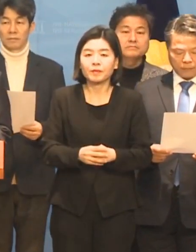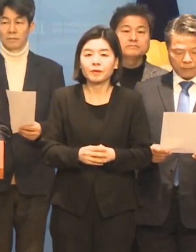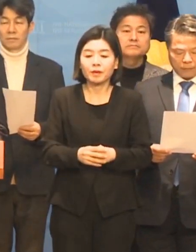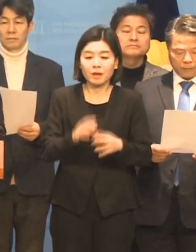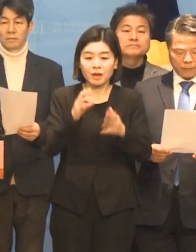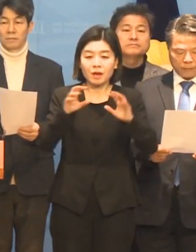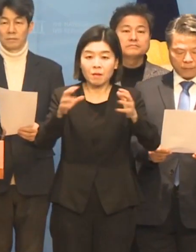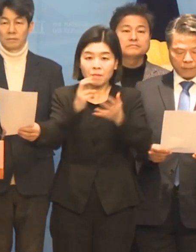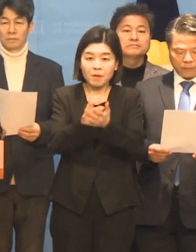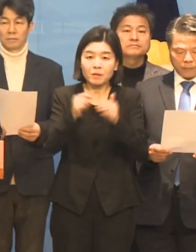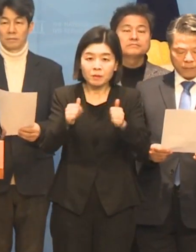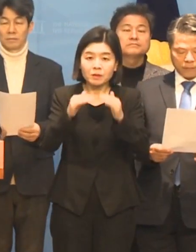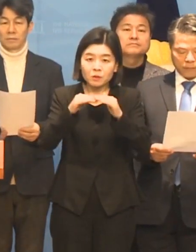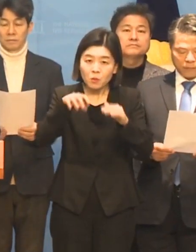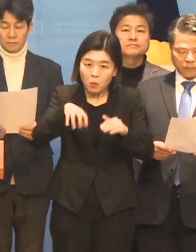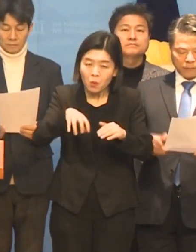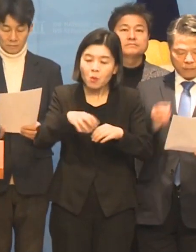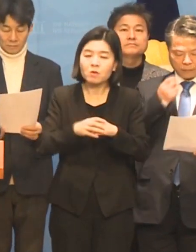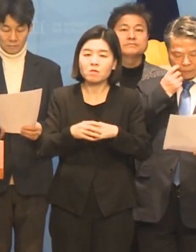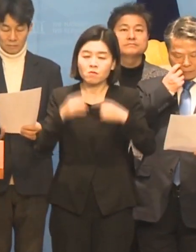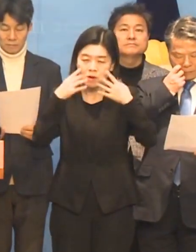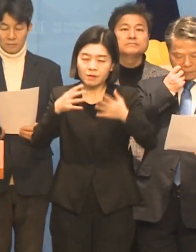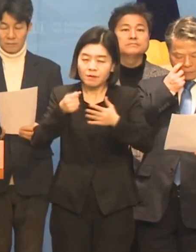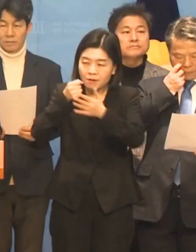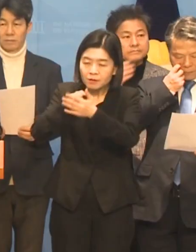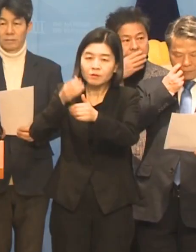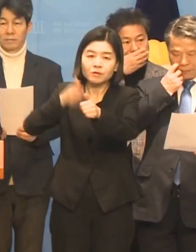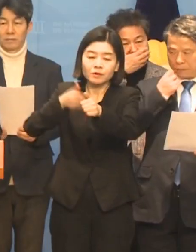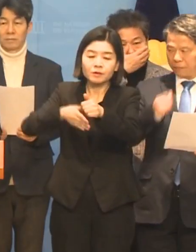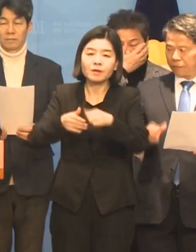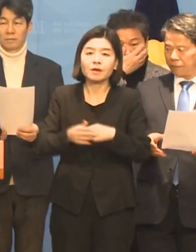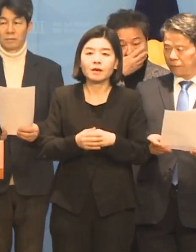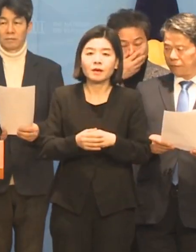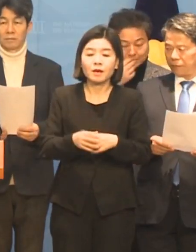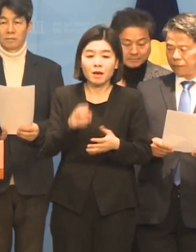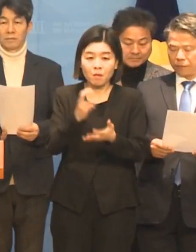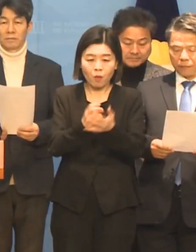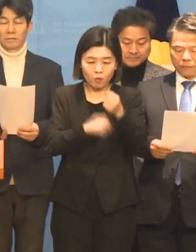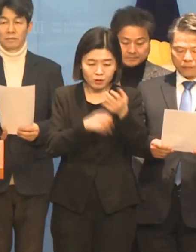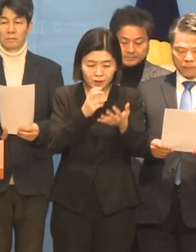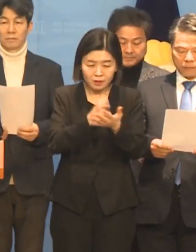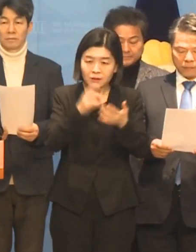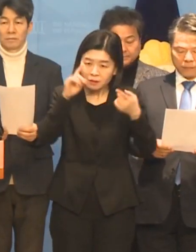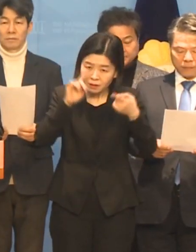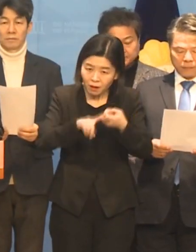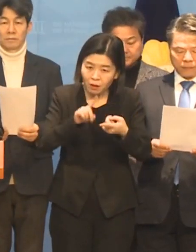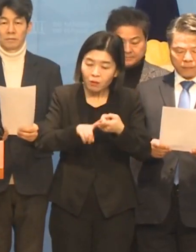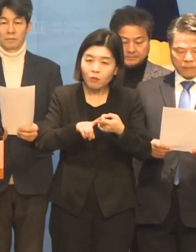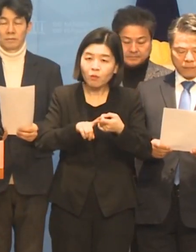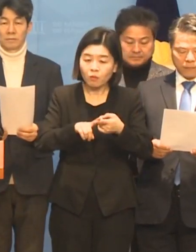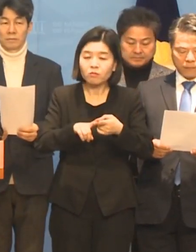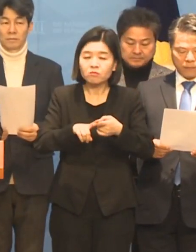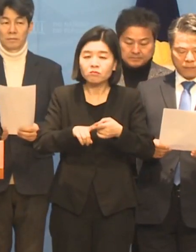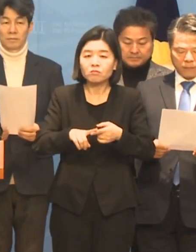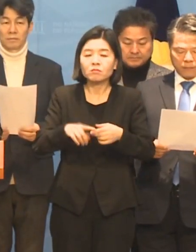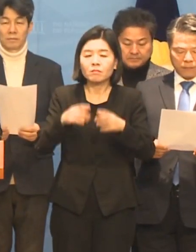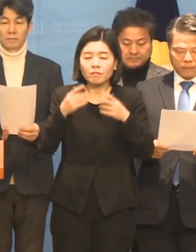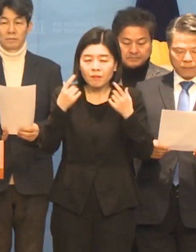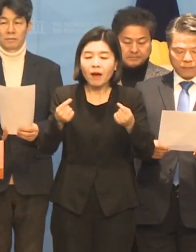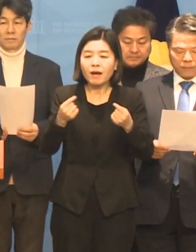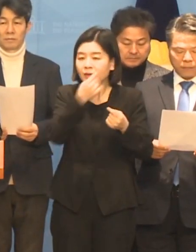헌법재판소는 즉각 결정을 내려야 합니다. 이미 법과 원칙에 따른 판단을 내릴 모든